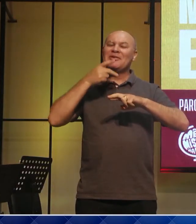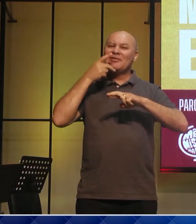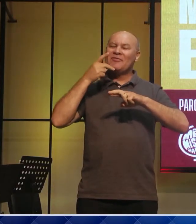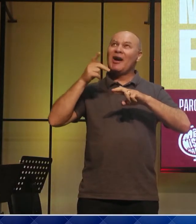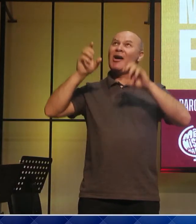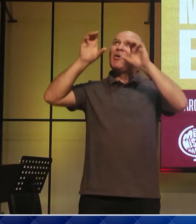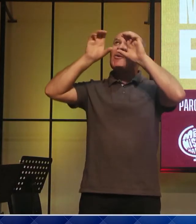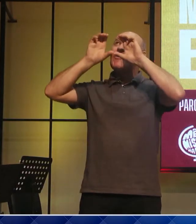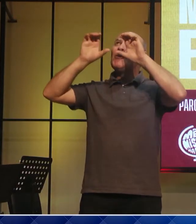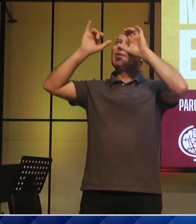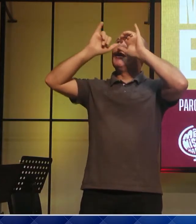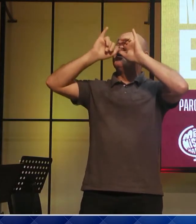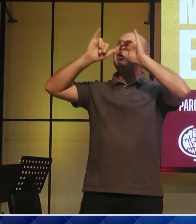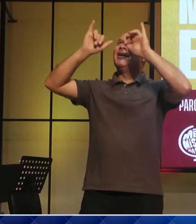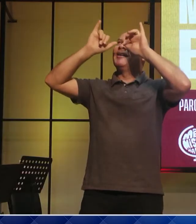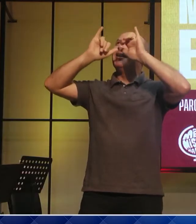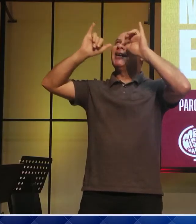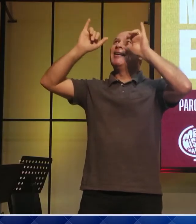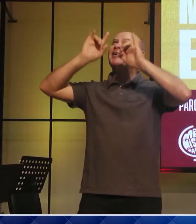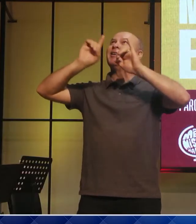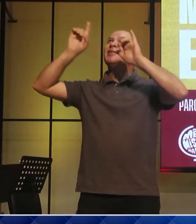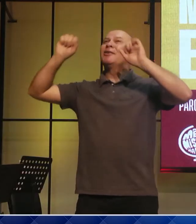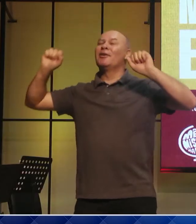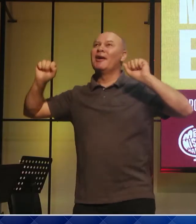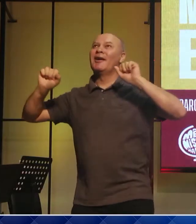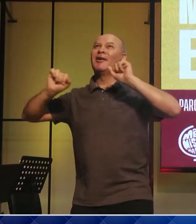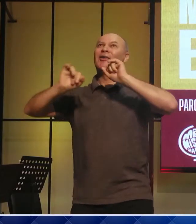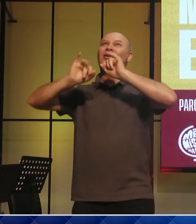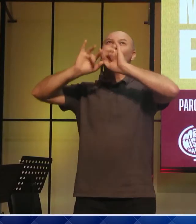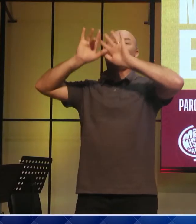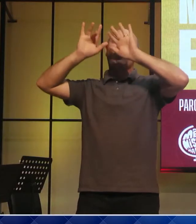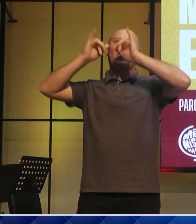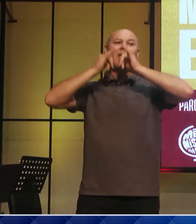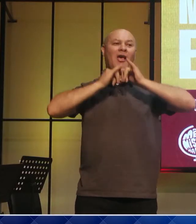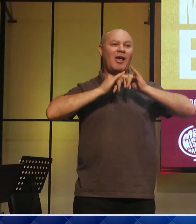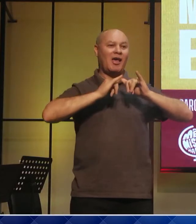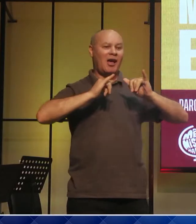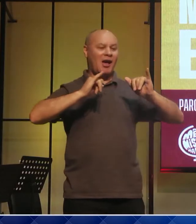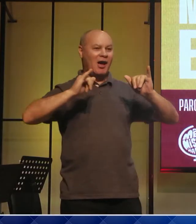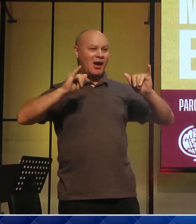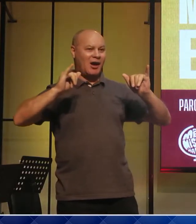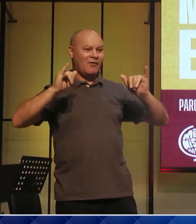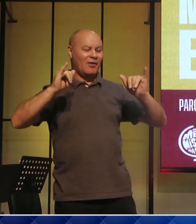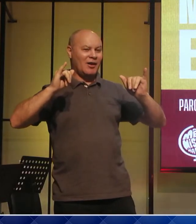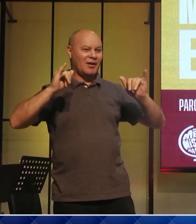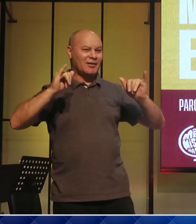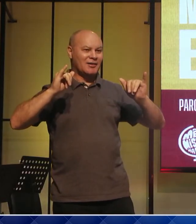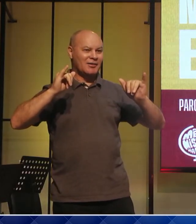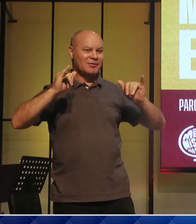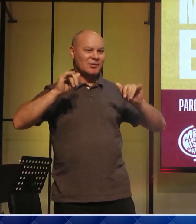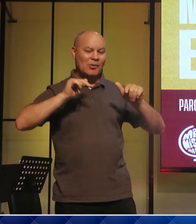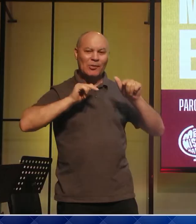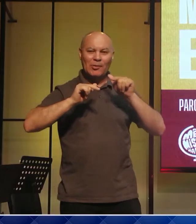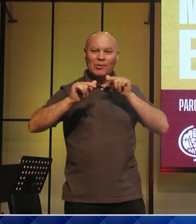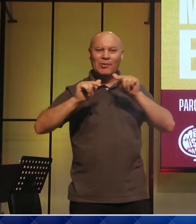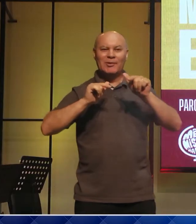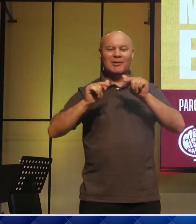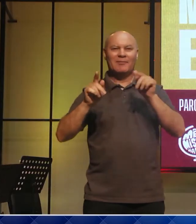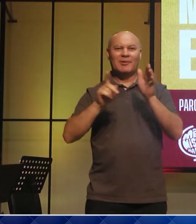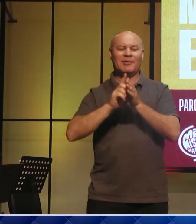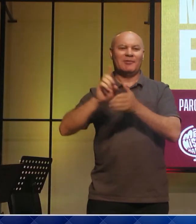firmamento anuncia a obra das suas mãos. Se os céus declaram a glória de